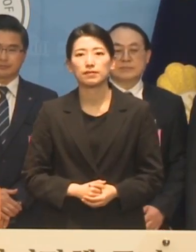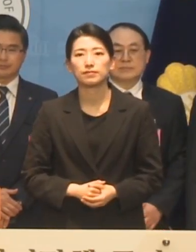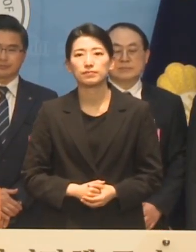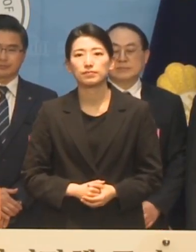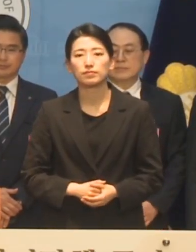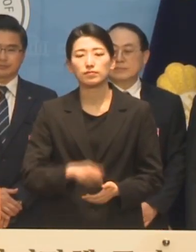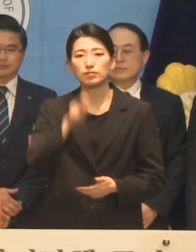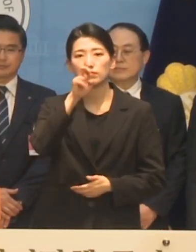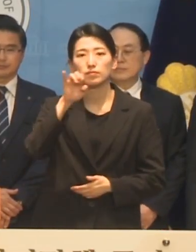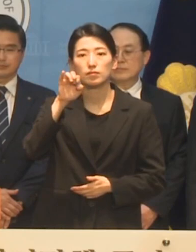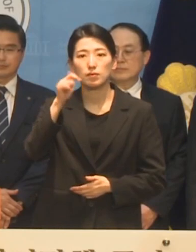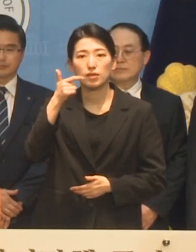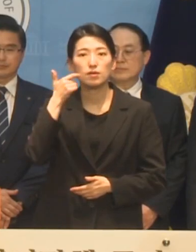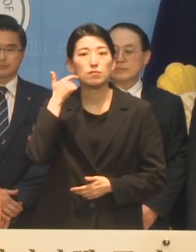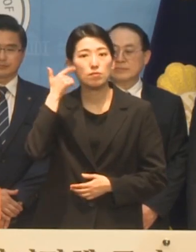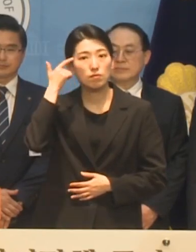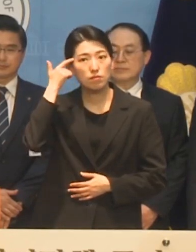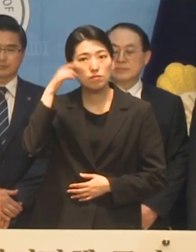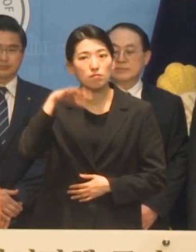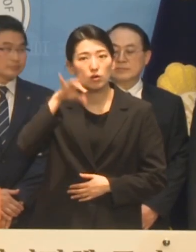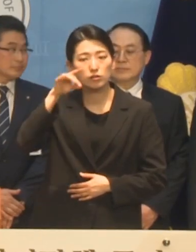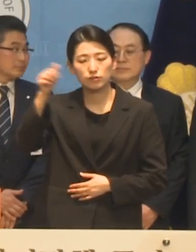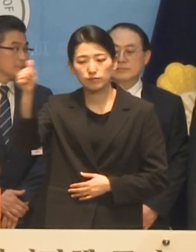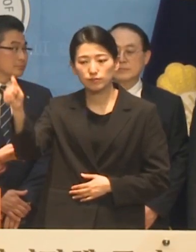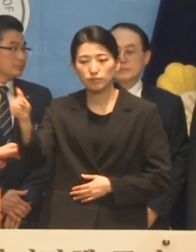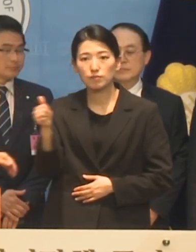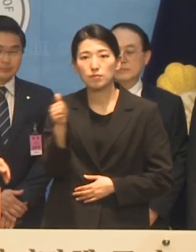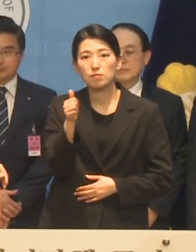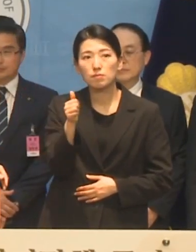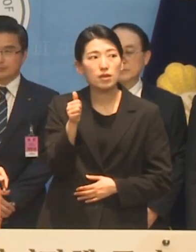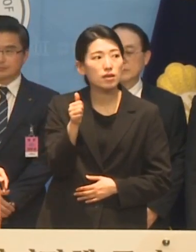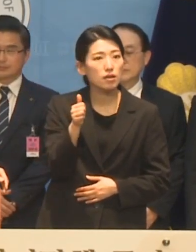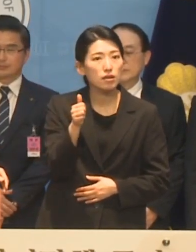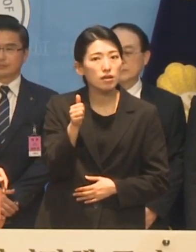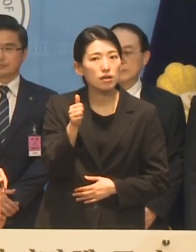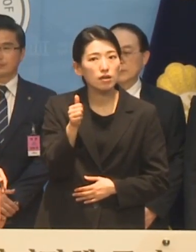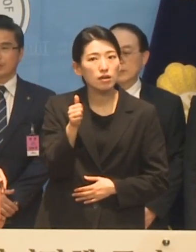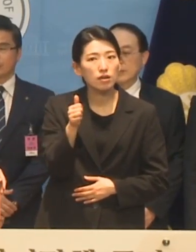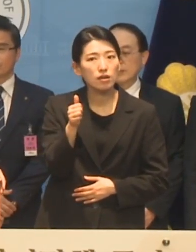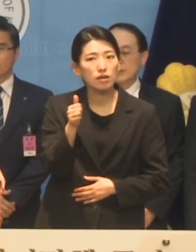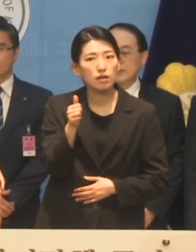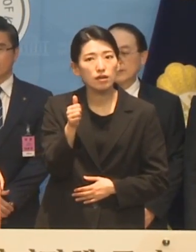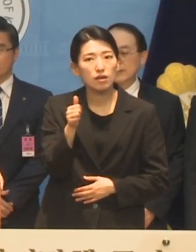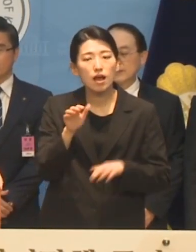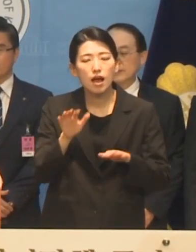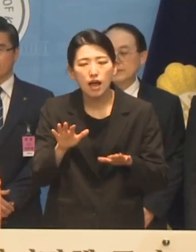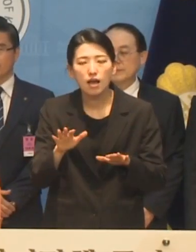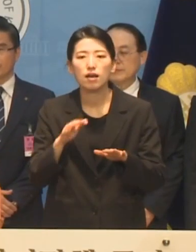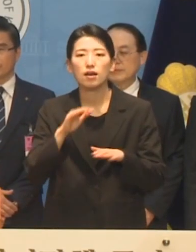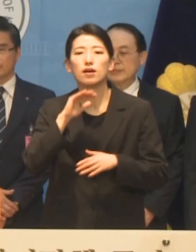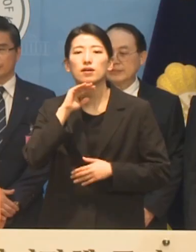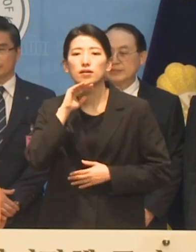민도원 목사님께서 먼저 성명서를 낭독해 주시겠습니다. 발언 두 번 하고.